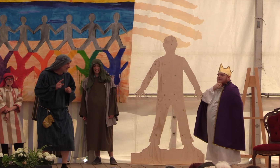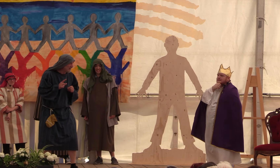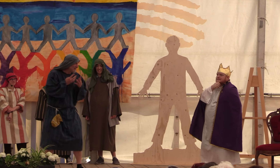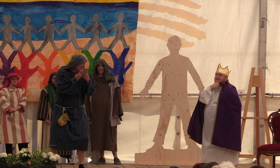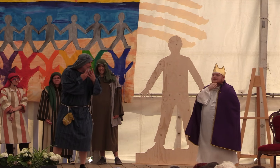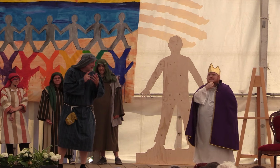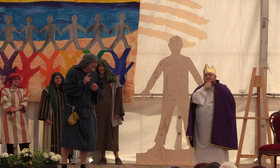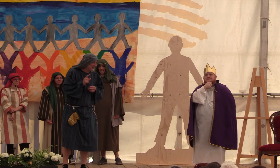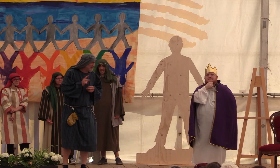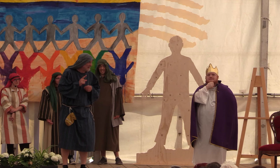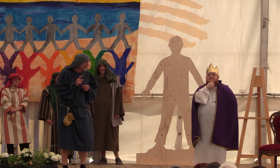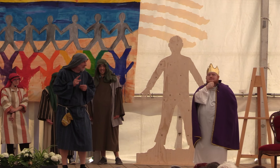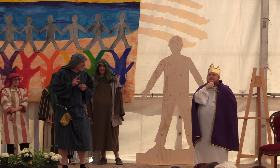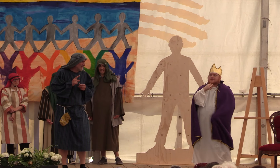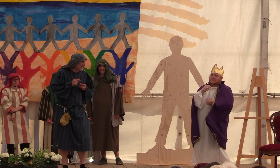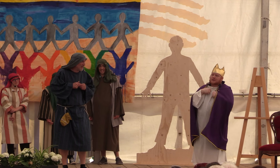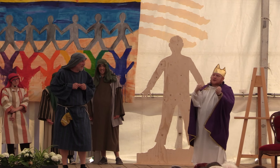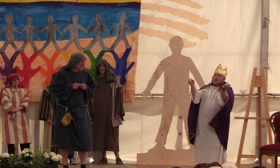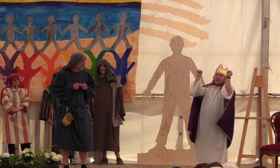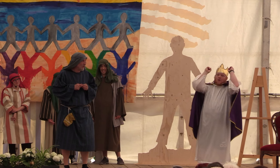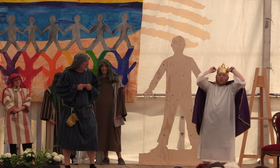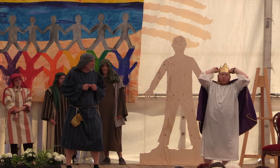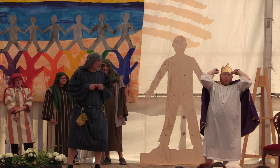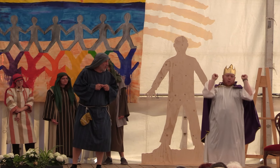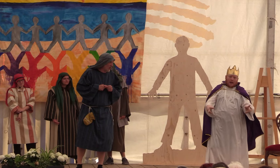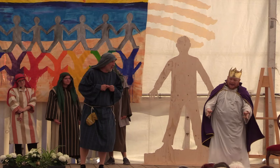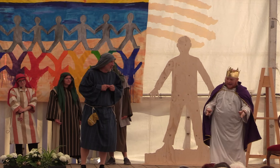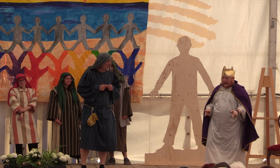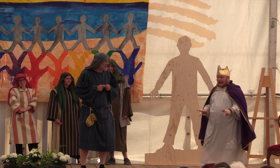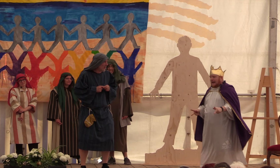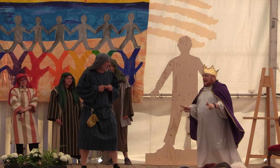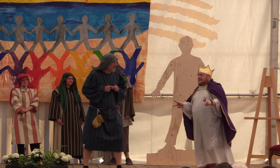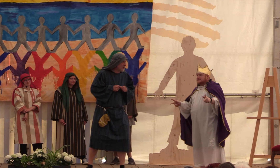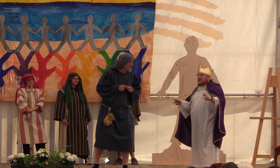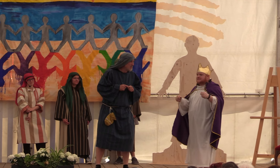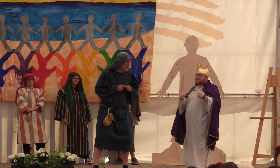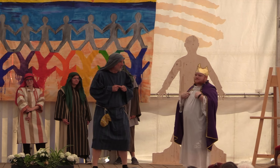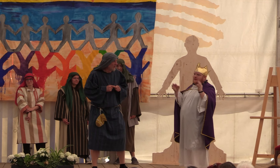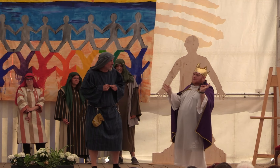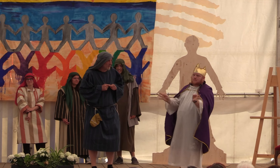Okay.